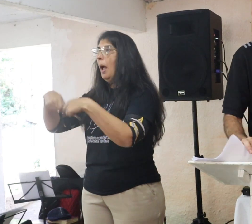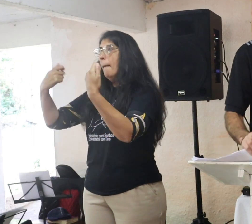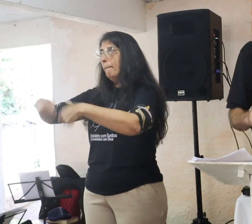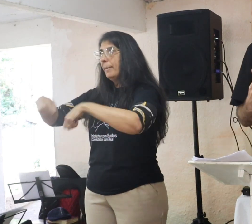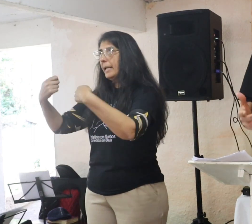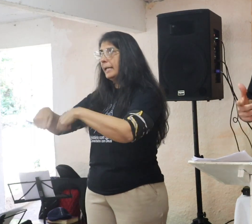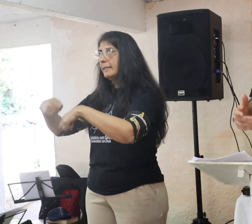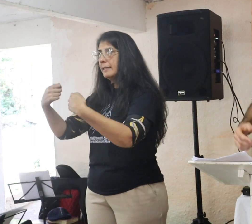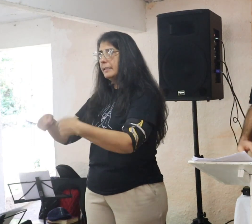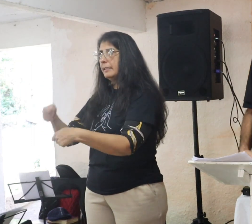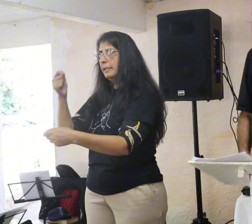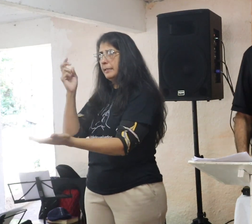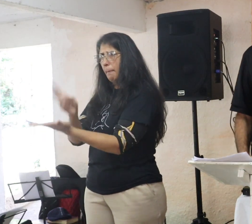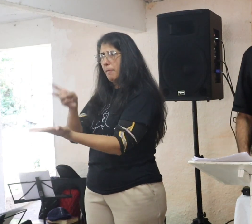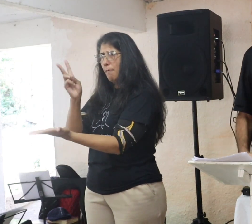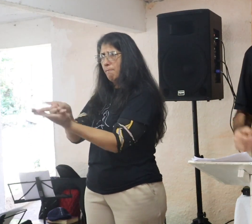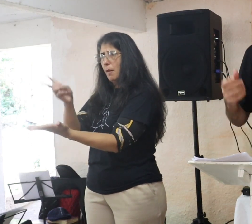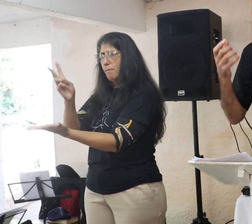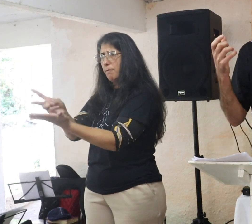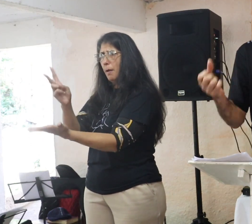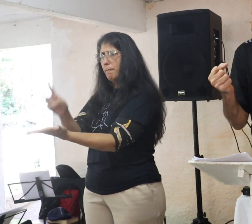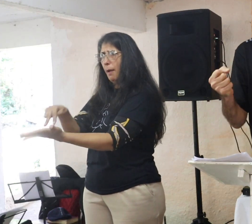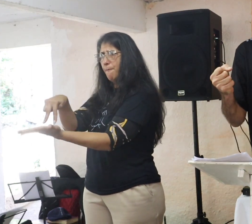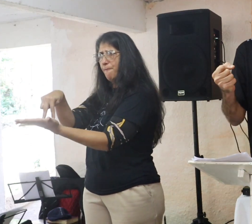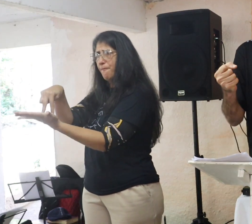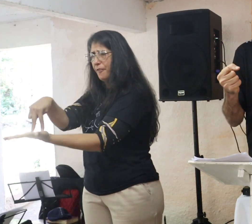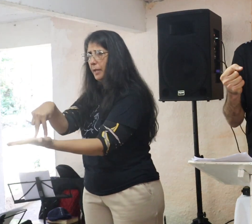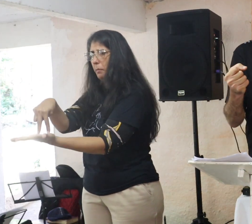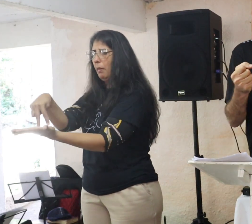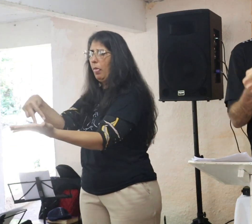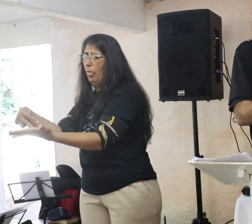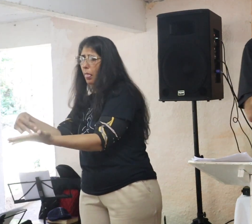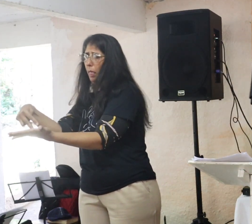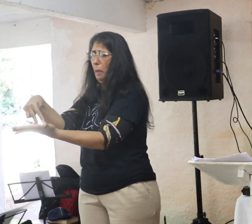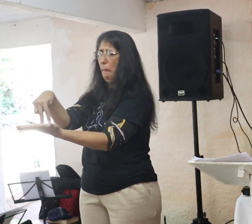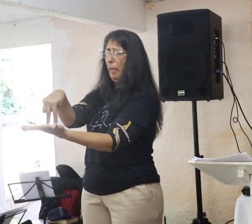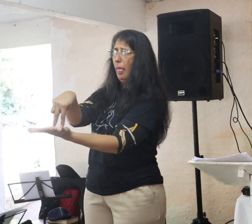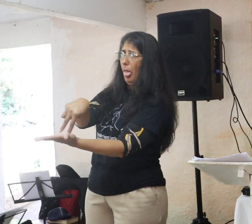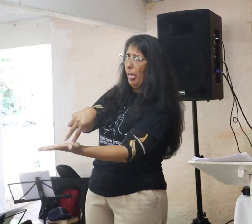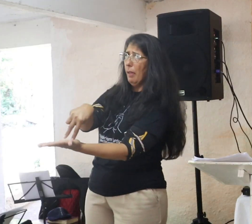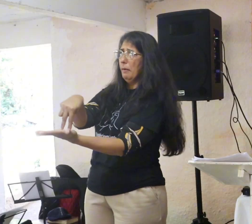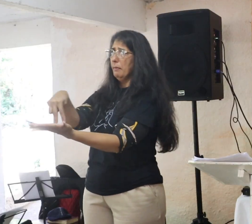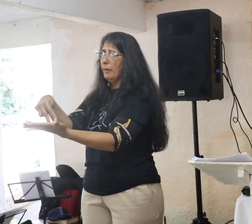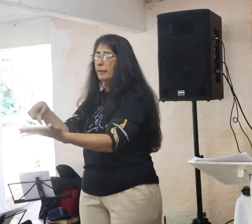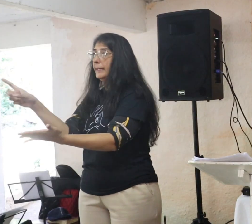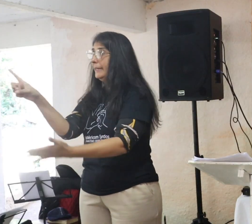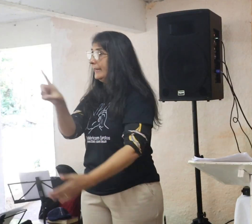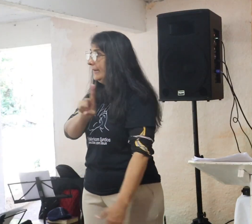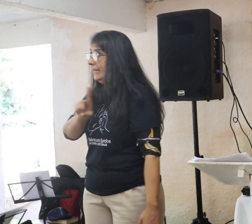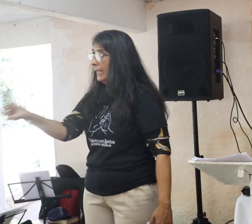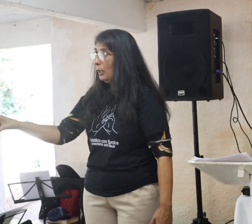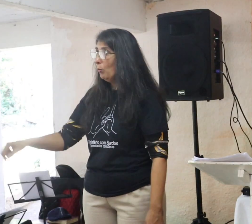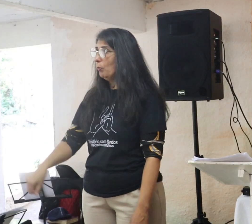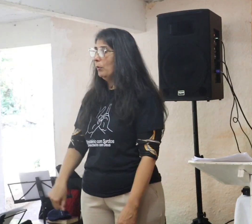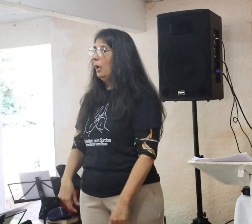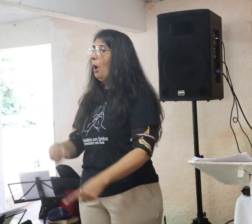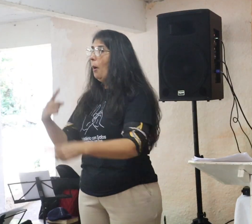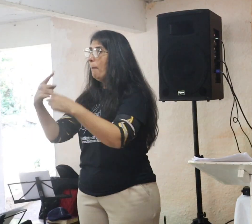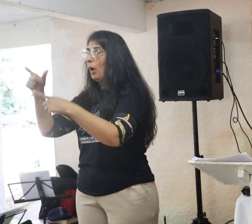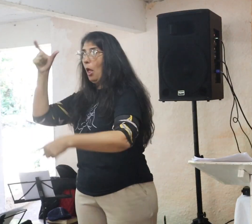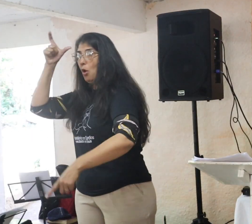nada os abale. Fiquem firmes, não esmoreçam. Vocês serão